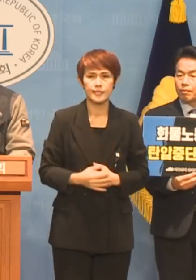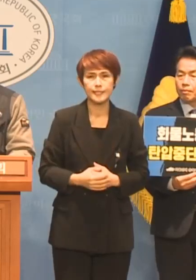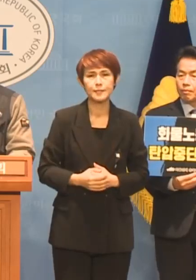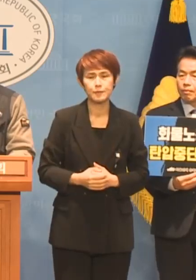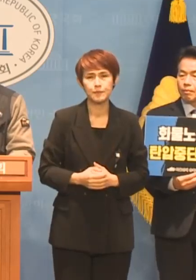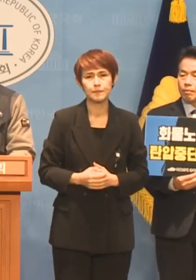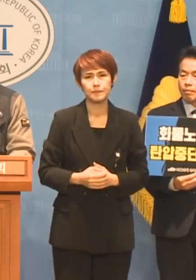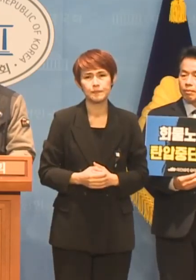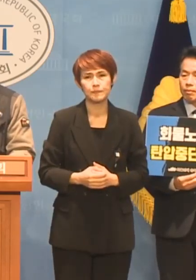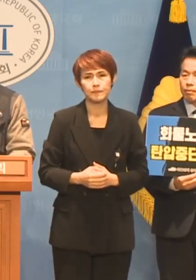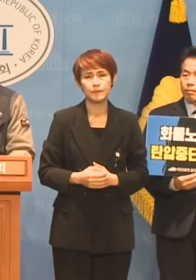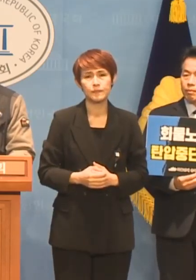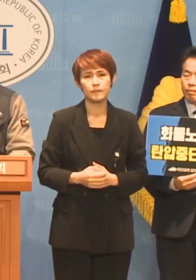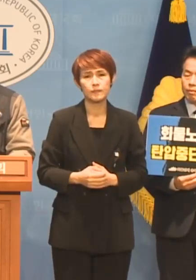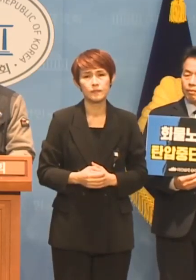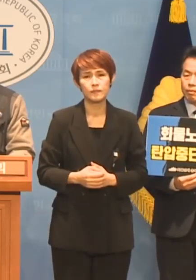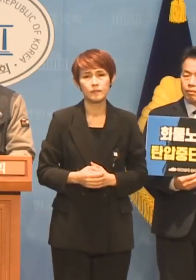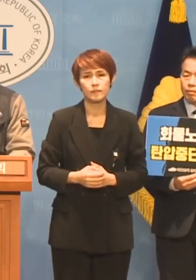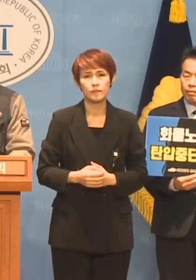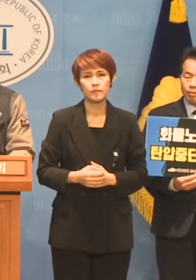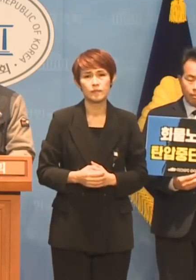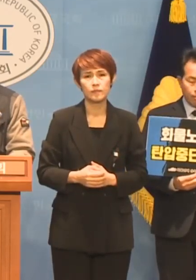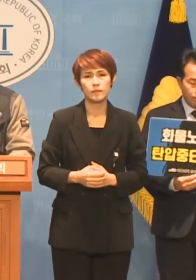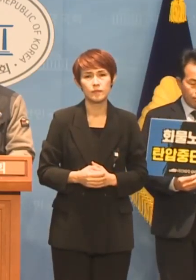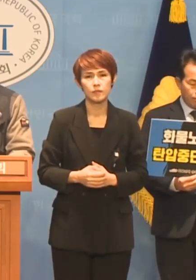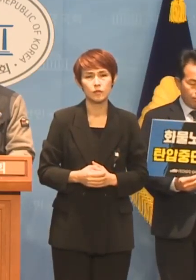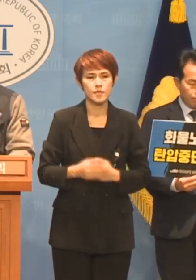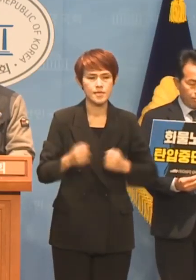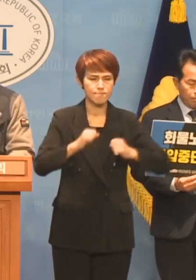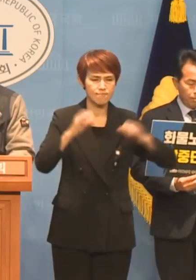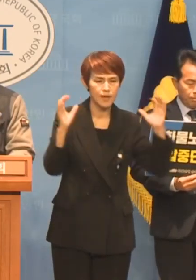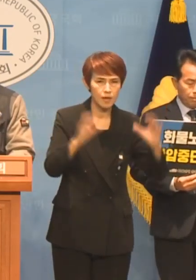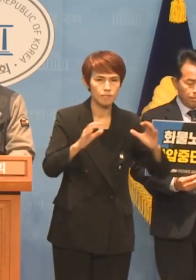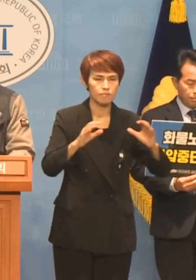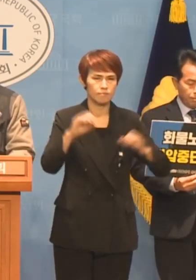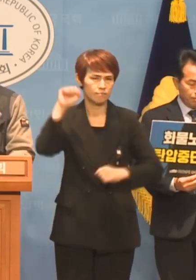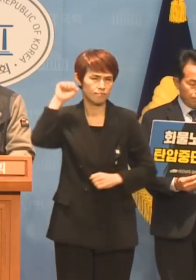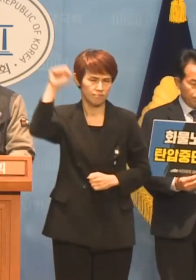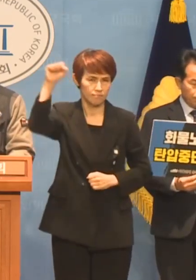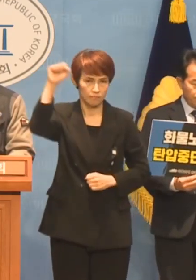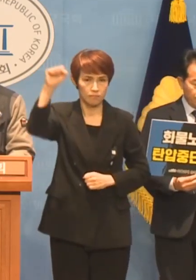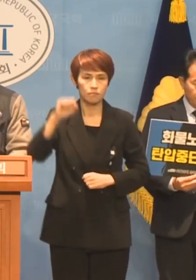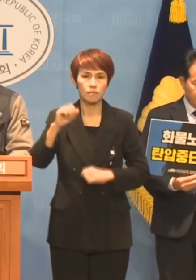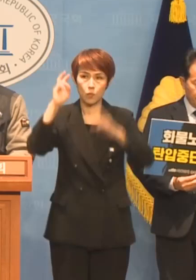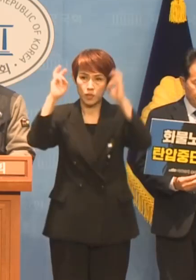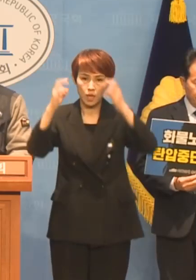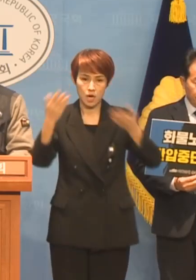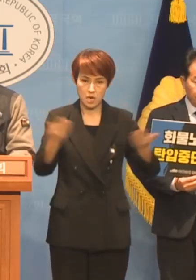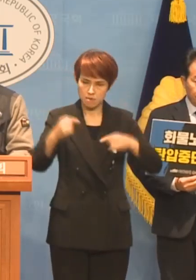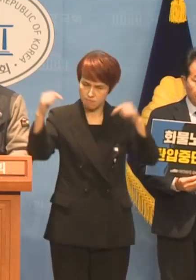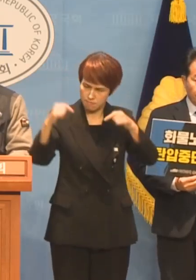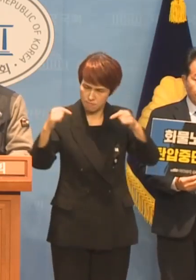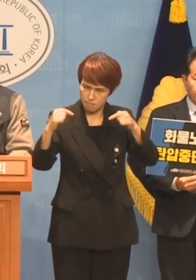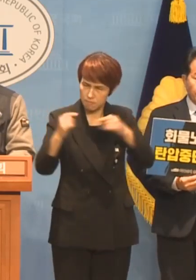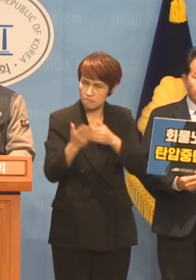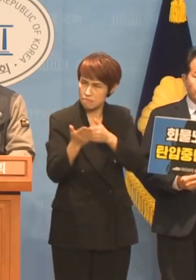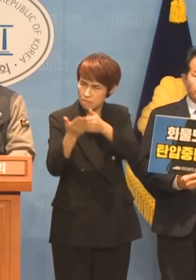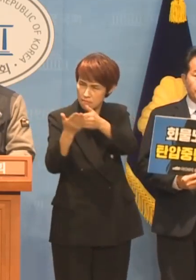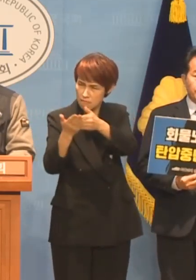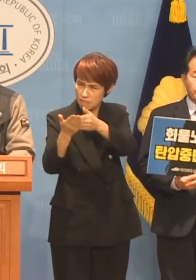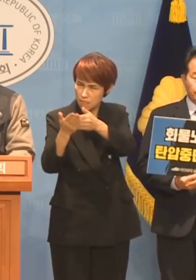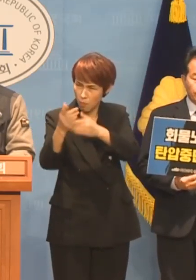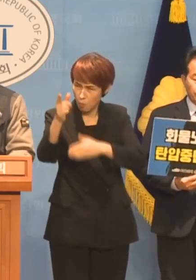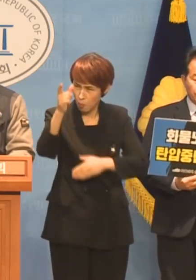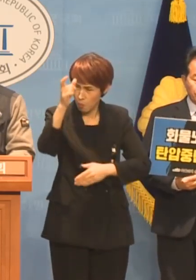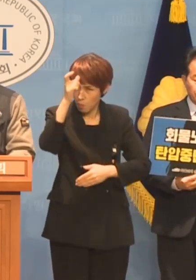겁니다. 그렇기에 우리는 뜻을 모아 투쟁을 시작했고 교섭을 요구했으나 한참을 응하지 않다가 최근에